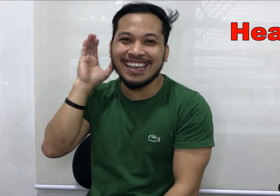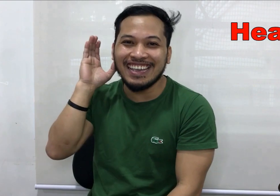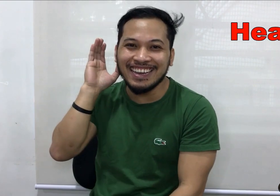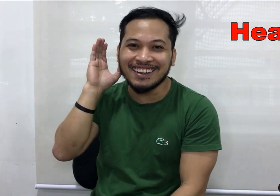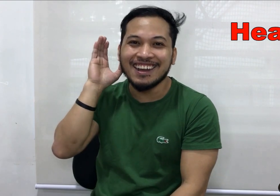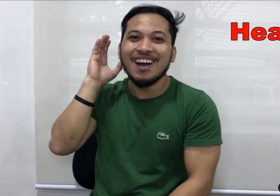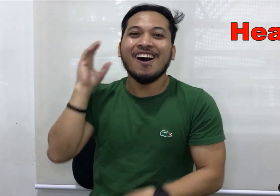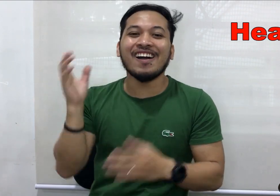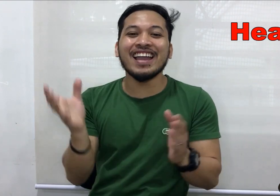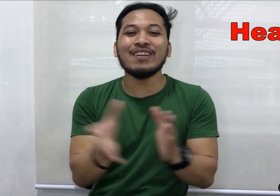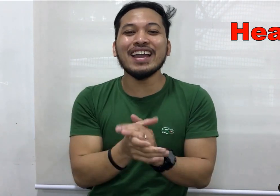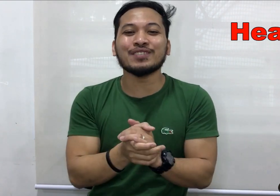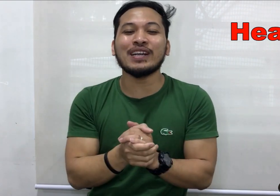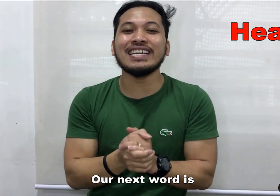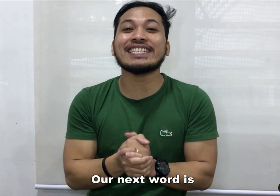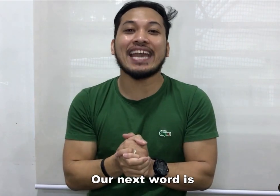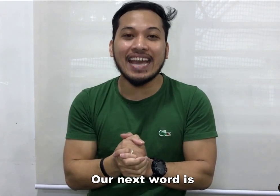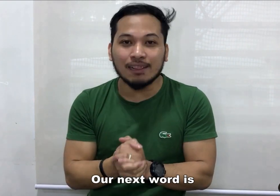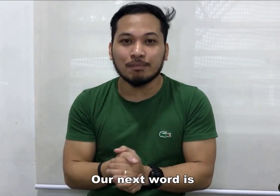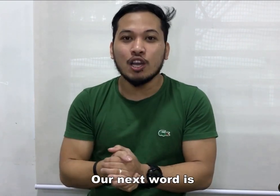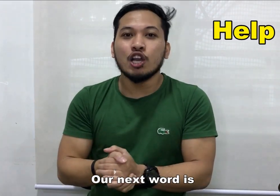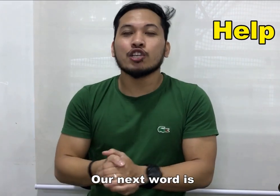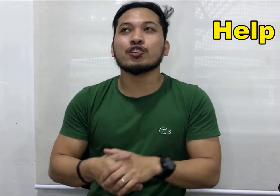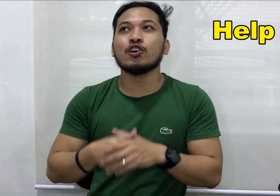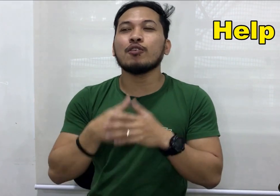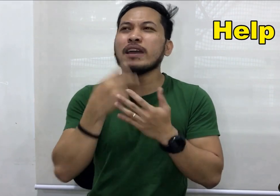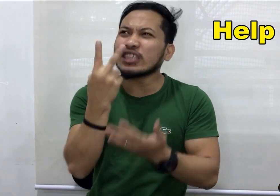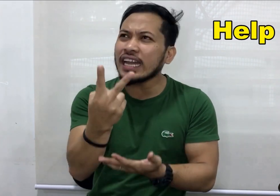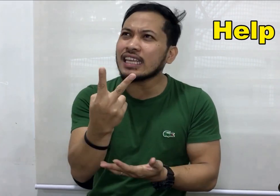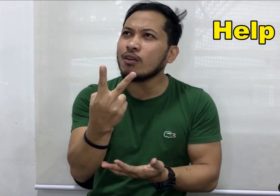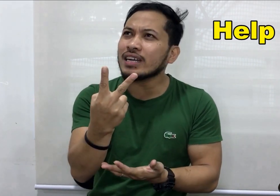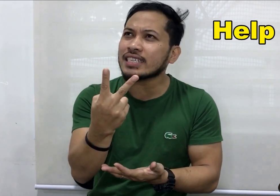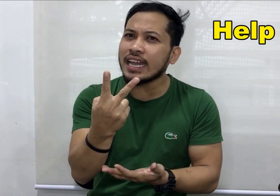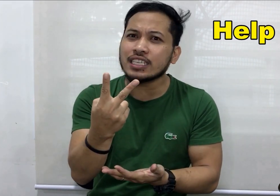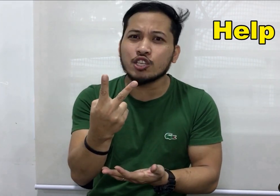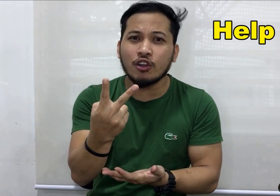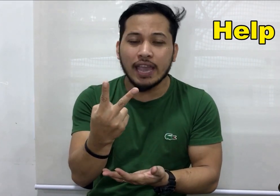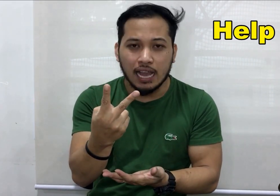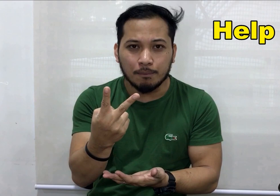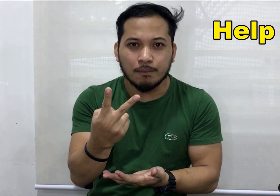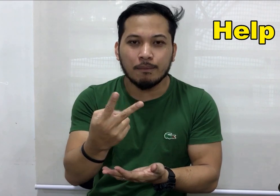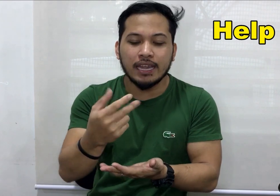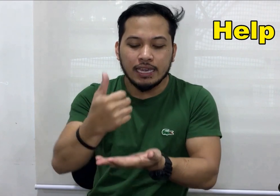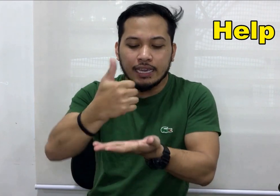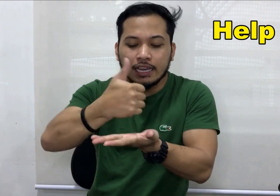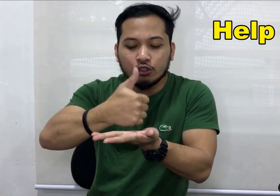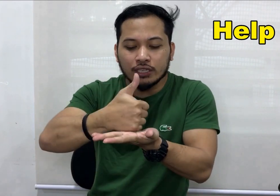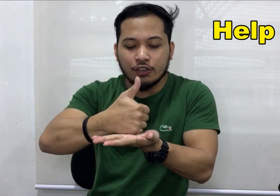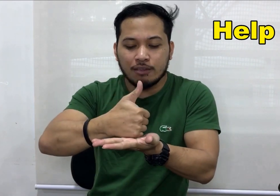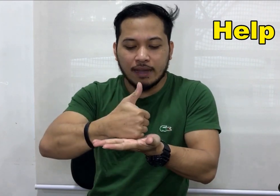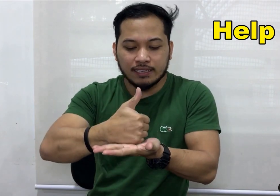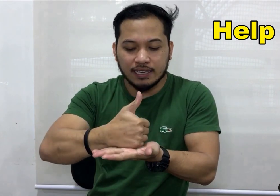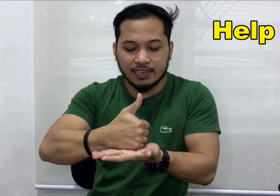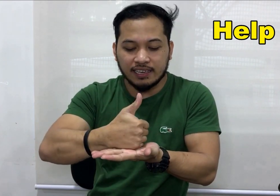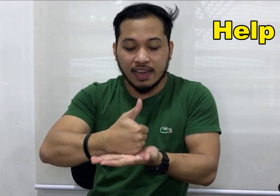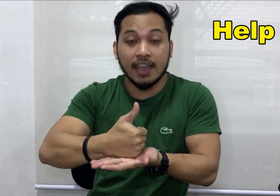Okay, here. Okay, our next word is help. So, meron tayong dalawang signs ng help. May ganito kasing iba, sinasign nila